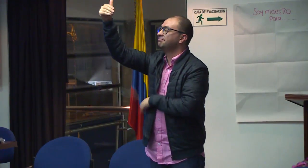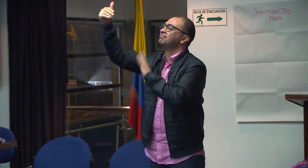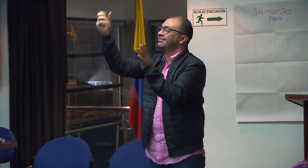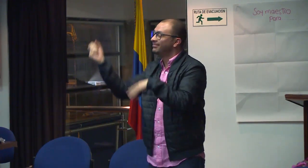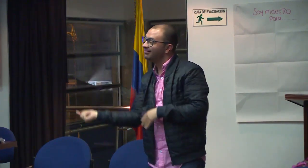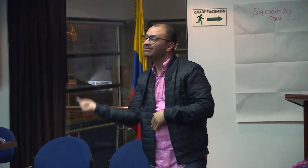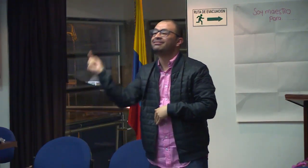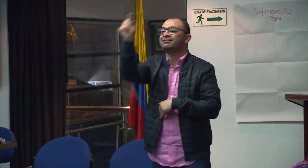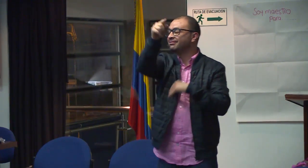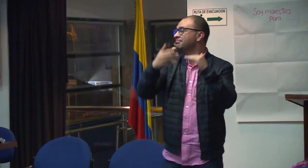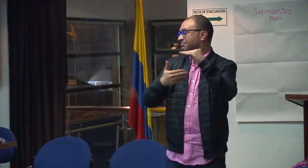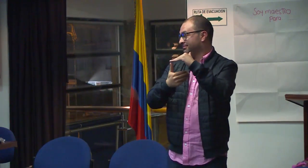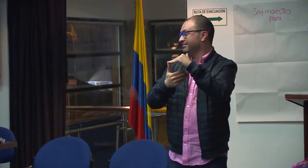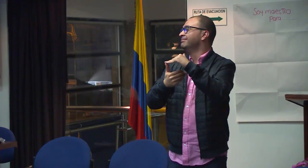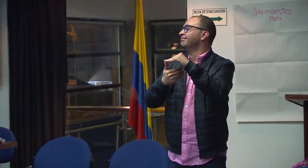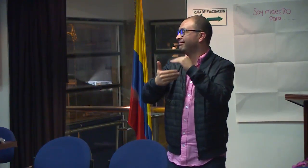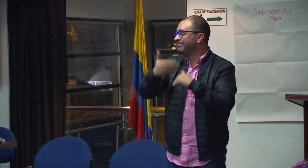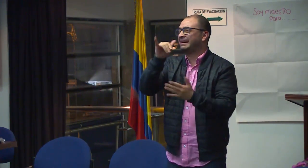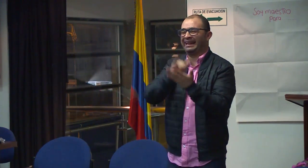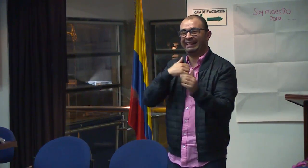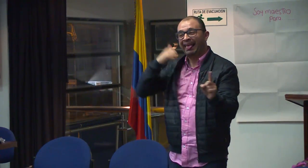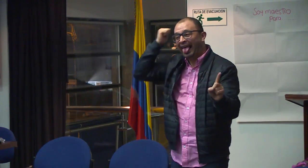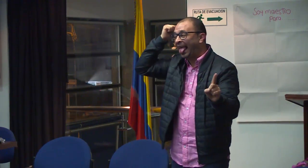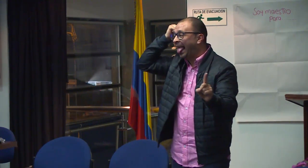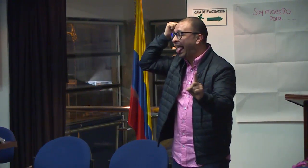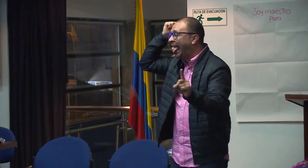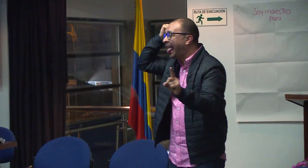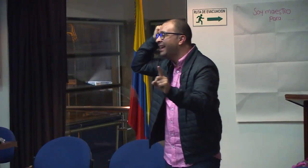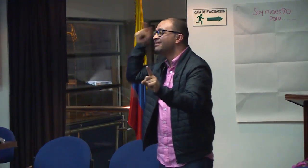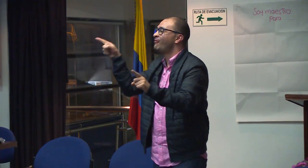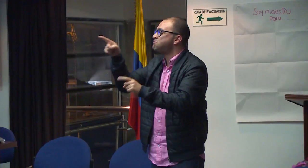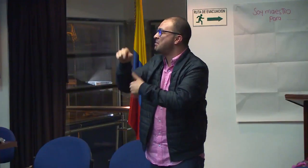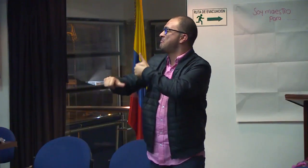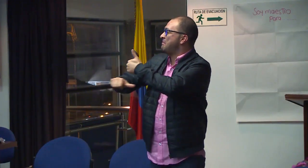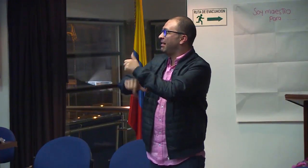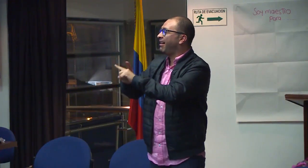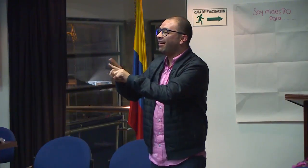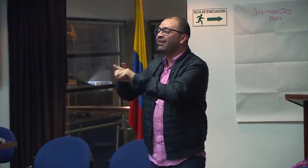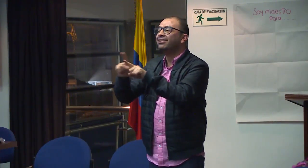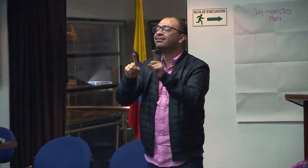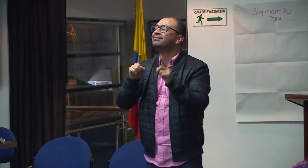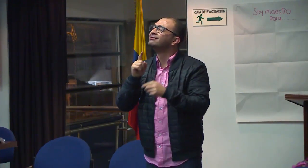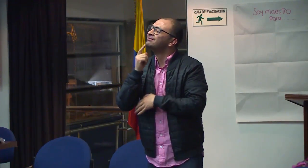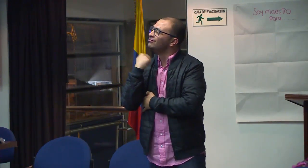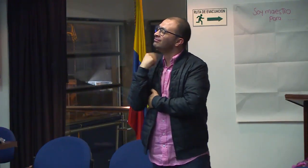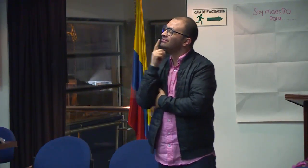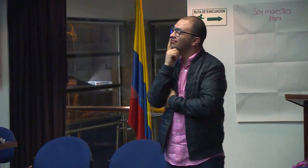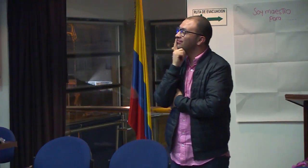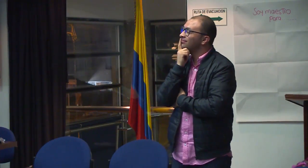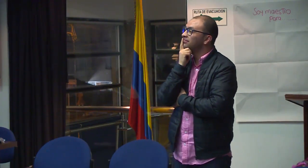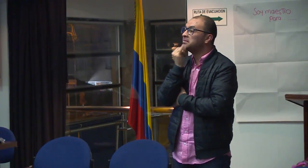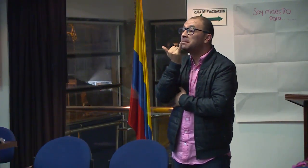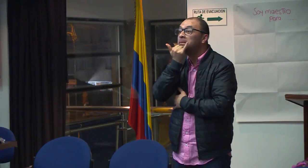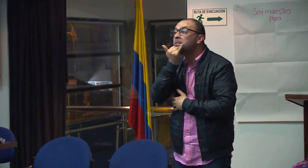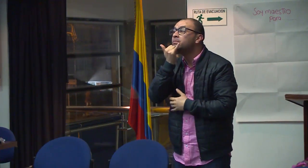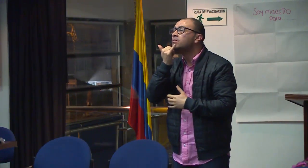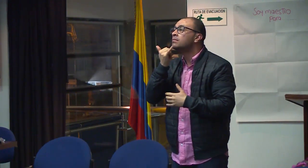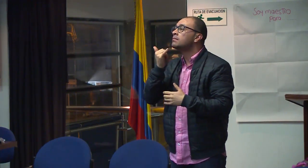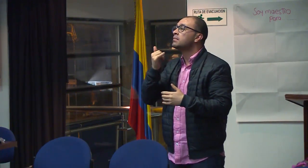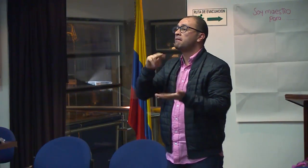y allí me formé. Y luego pasé a otro colegio que es el República de Panamá, y en cada uno de